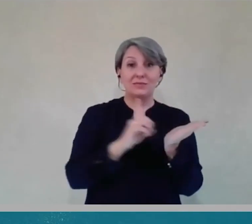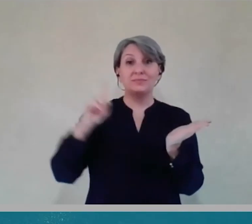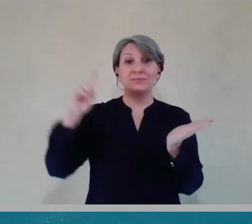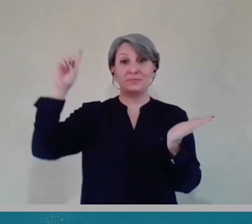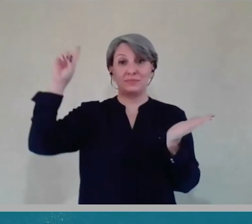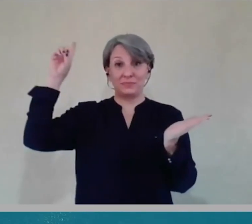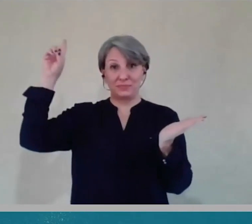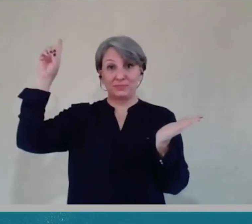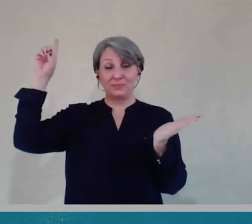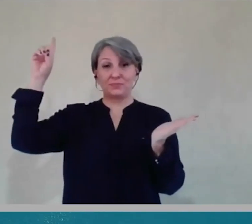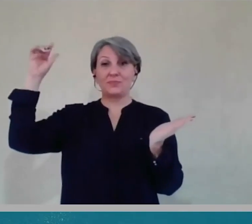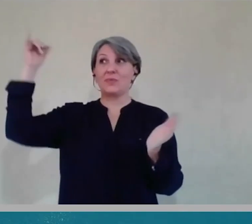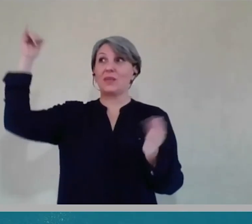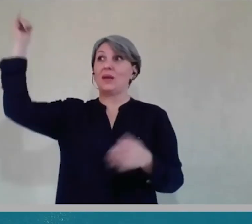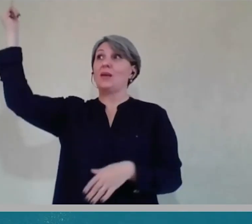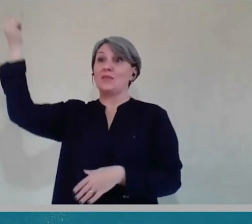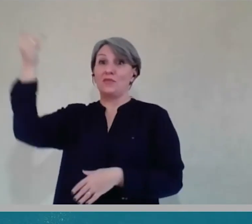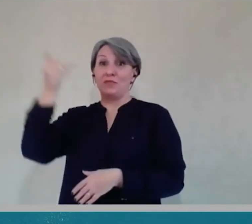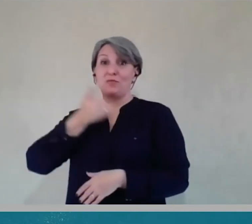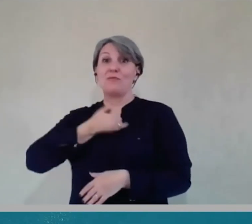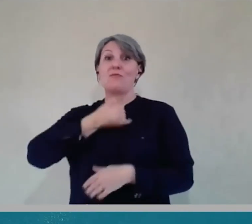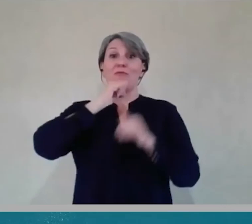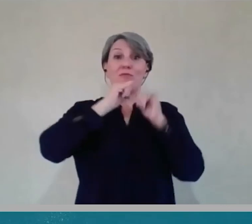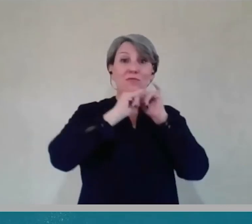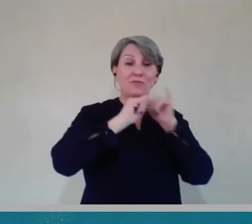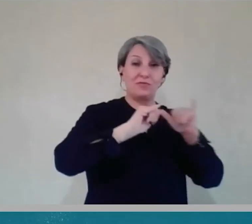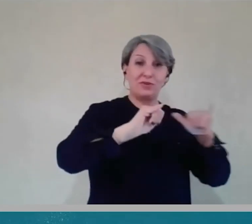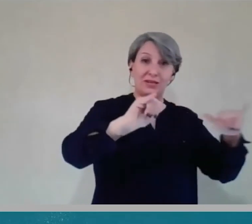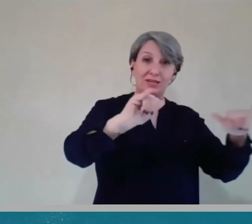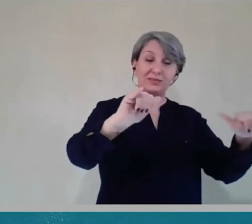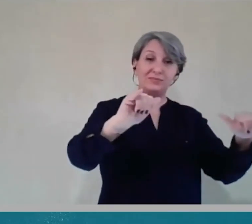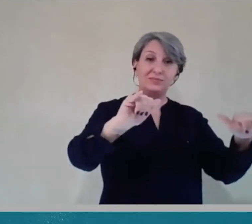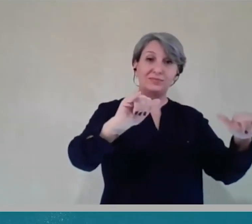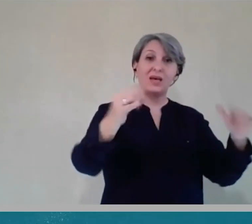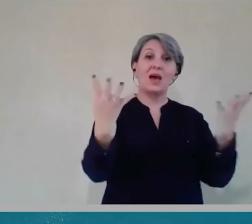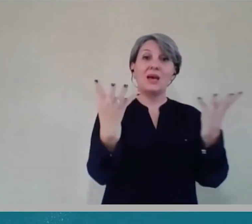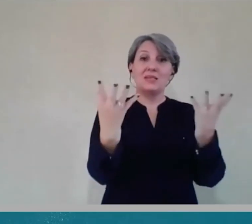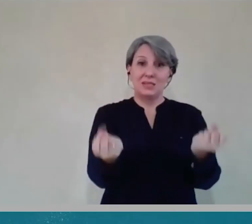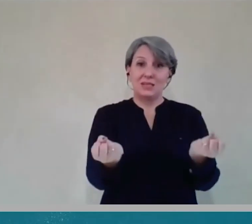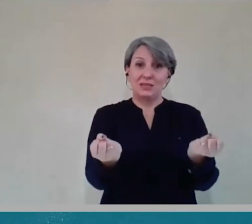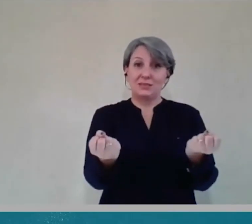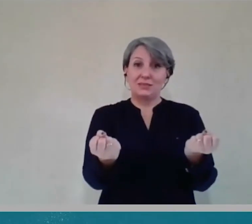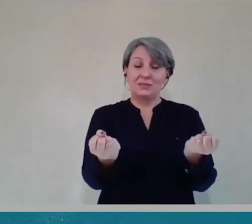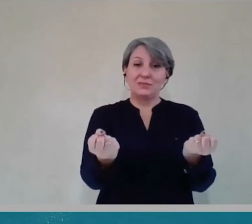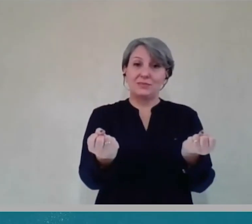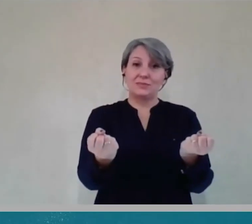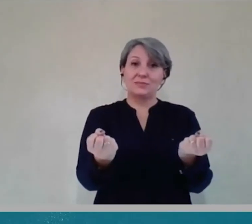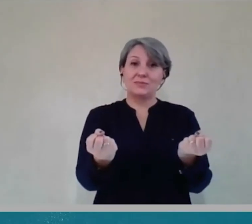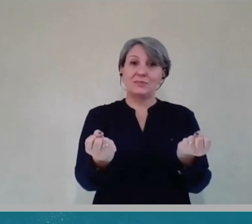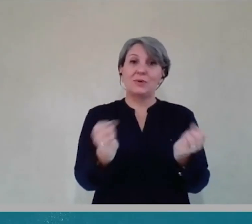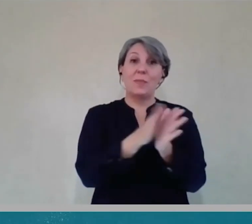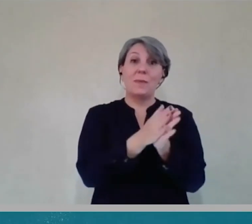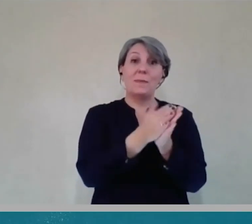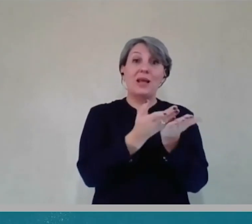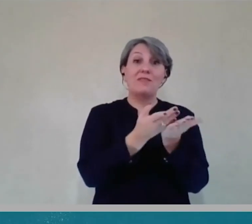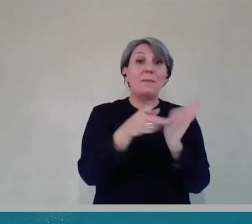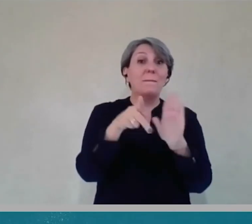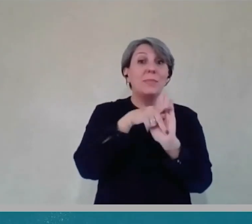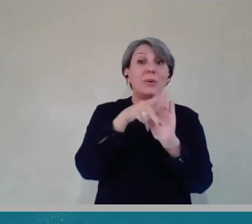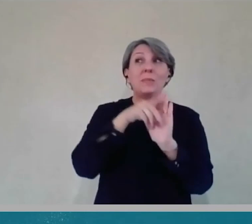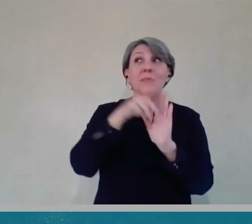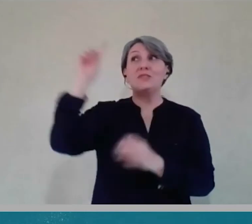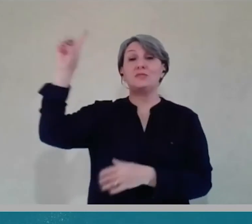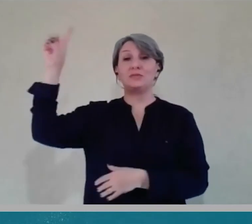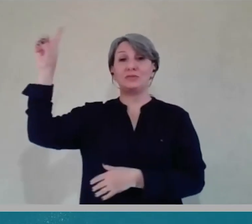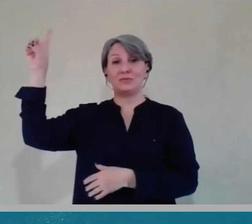as igrejas recebem como a palavra de Deus, como a palavra da vida, o próprio Filho de Deus é transmitido, né, por meio